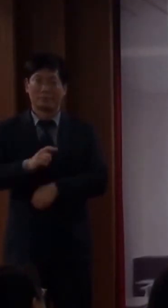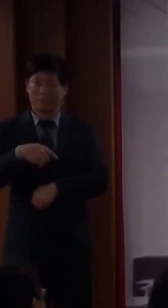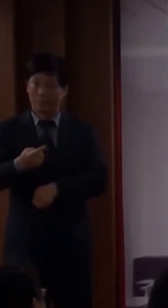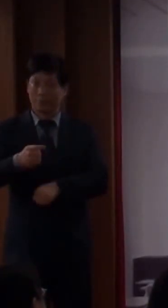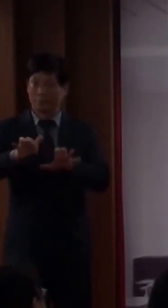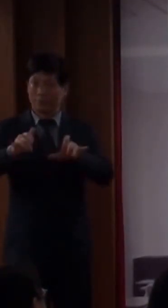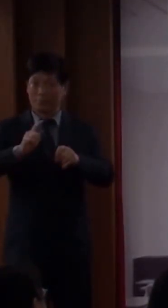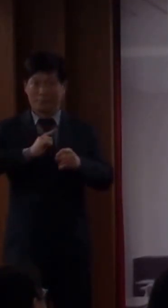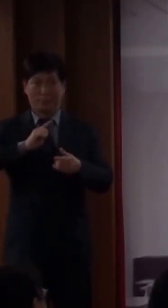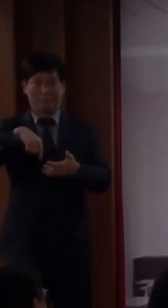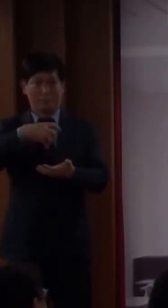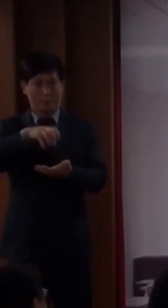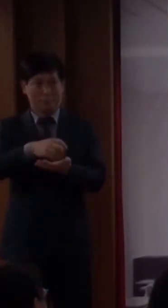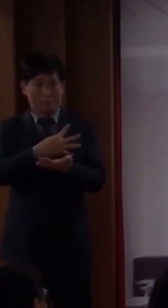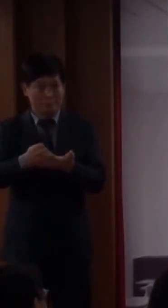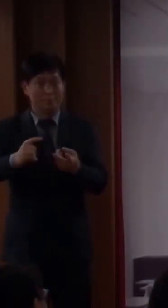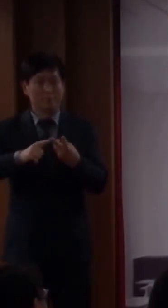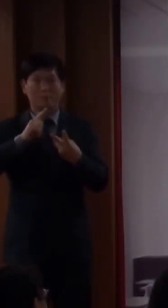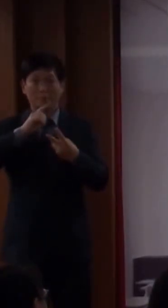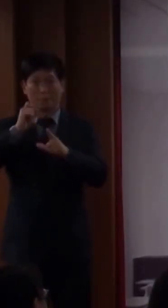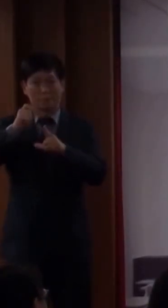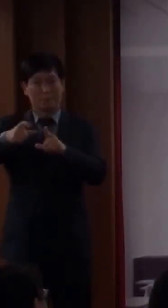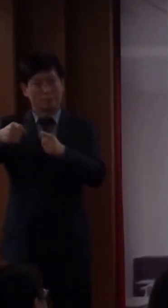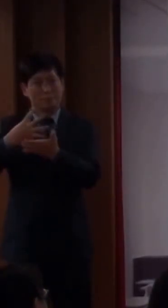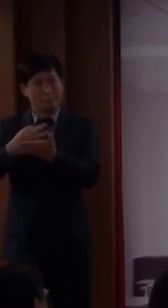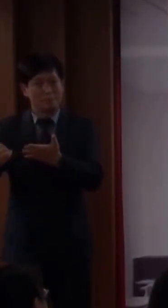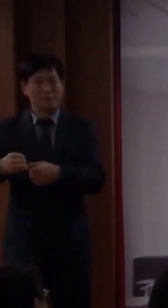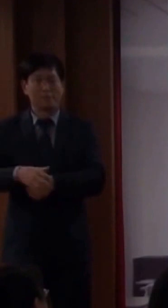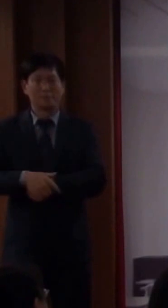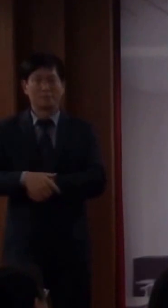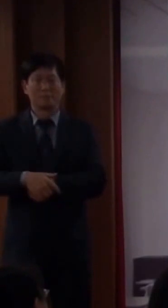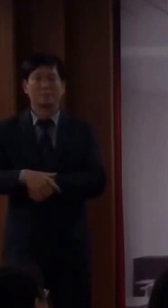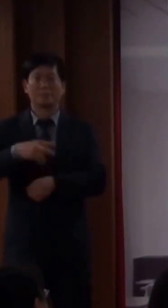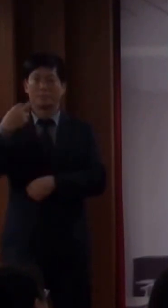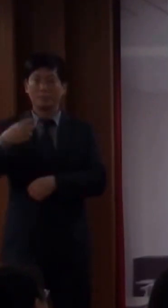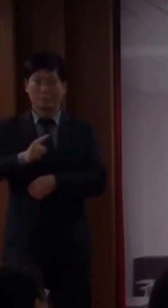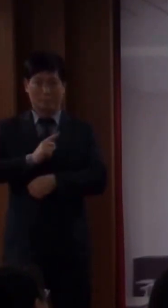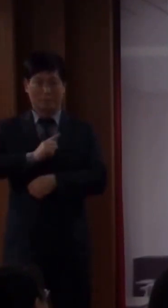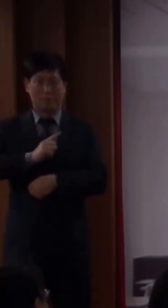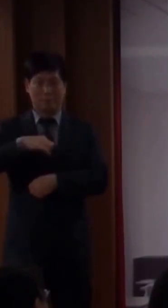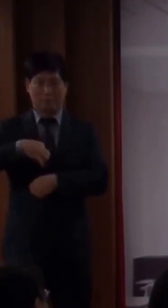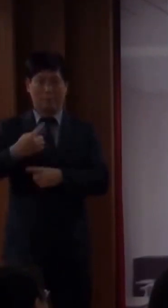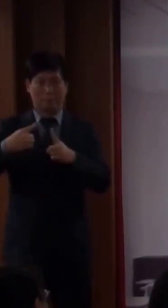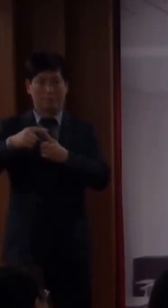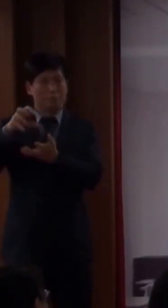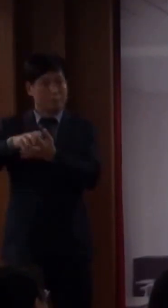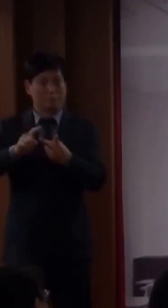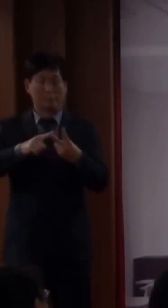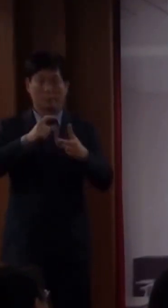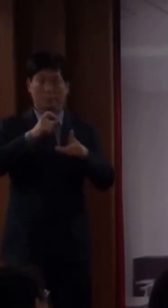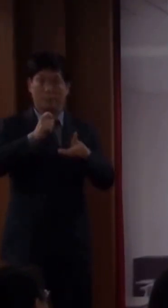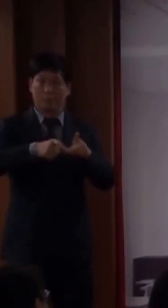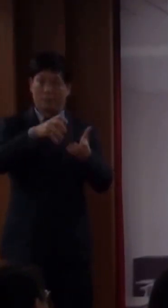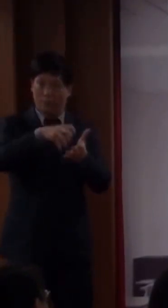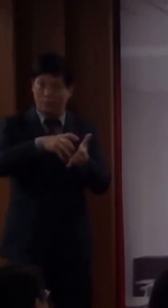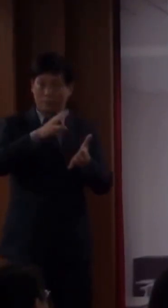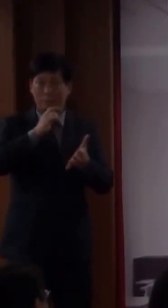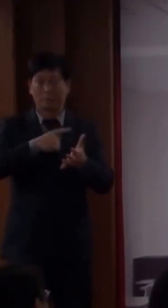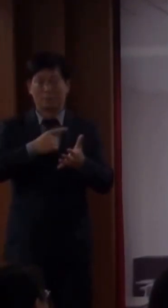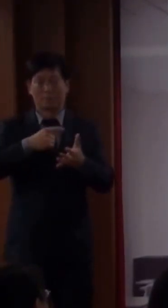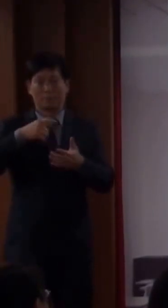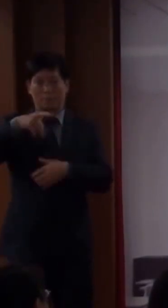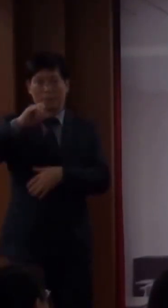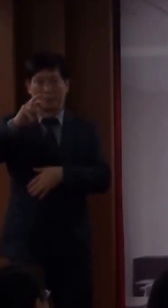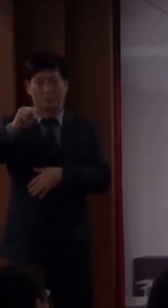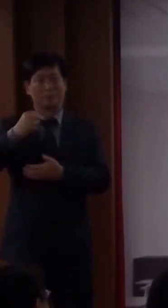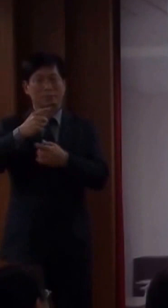输入你的身份证字号或者是统一编号，以及你的这个自然人凭证或者工商凭证的这个 PIN 码，进